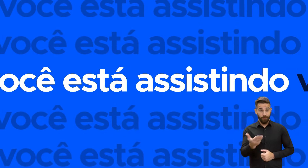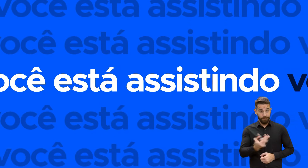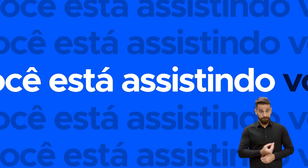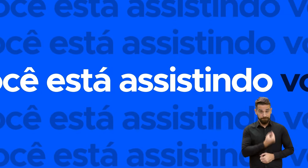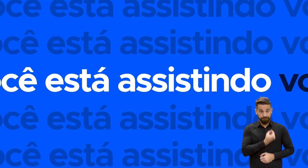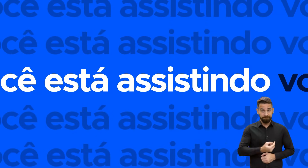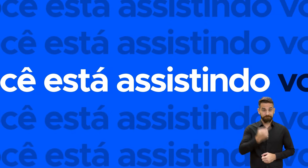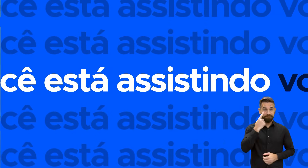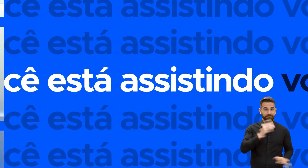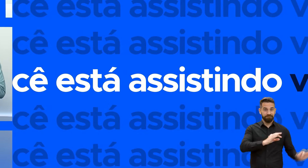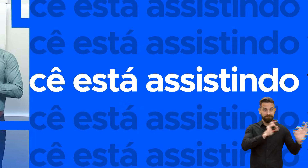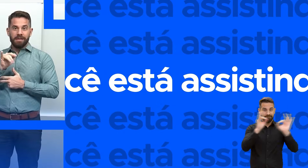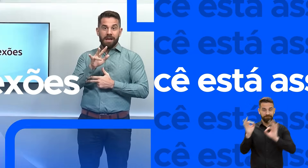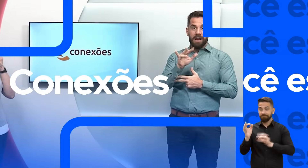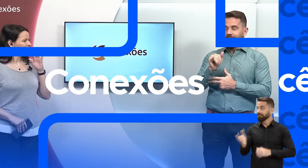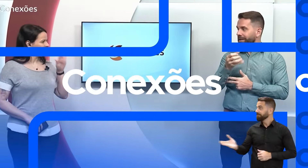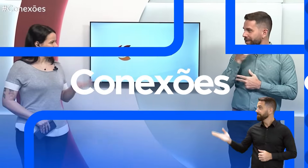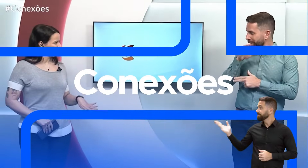Você está assistindo